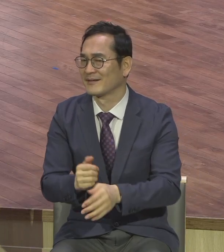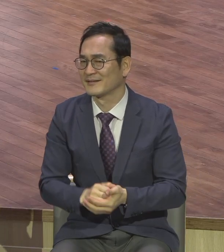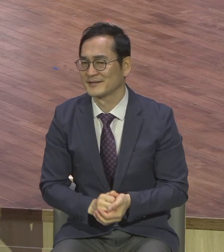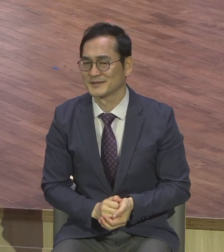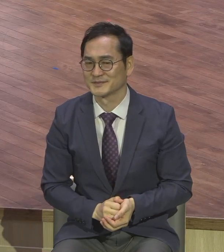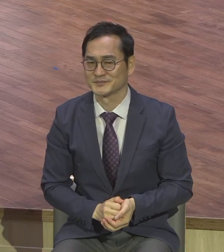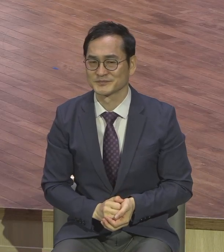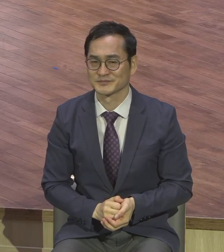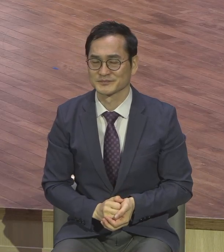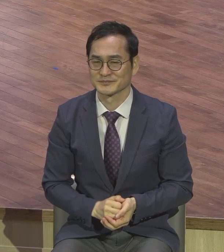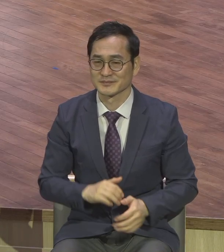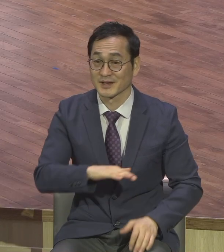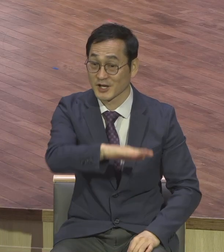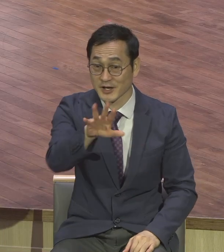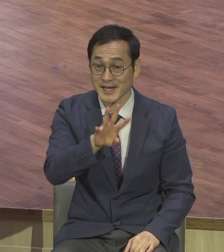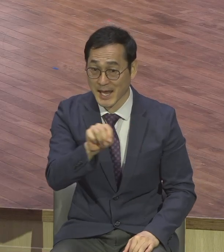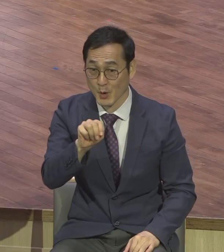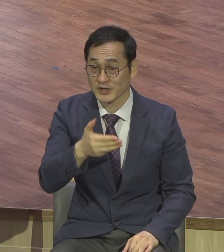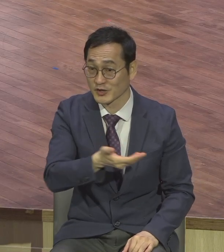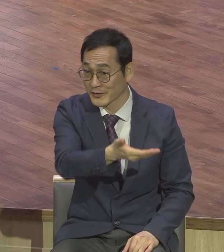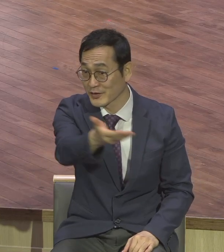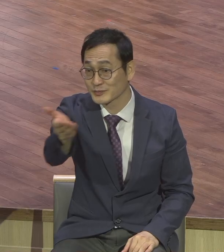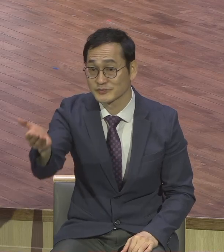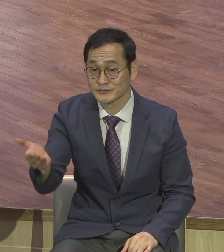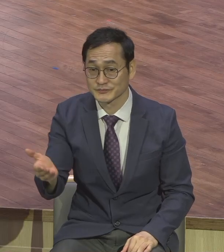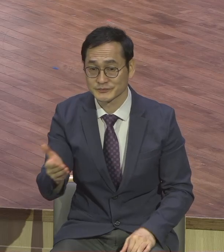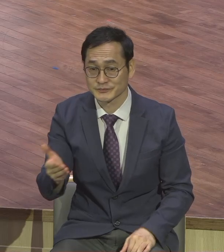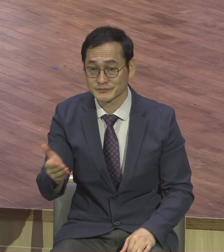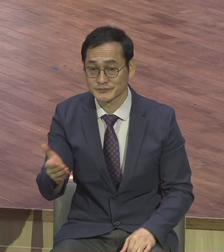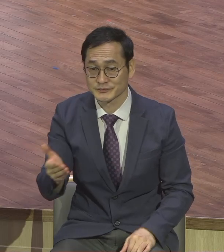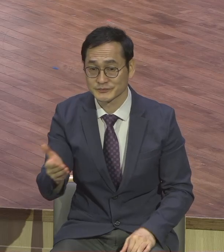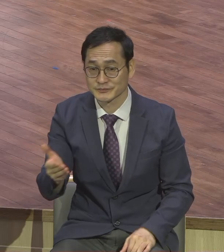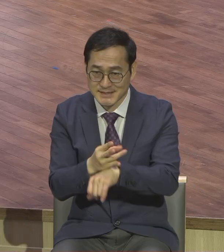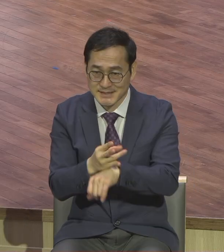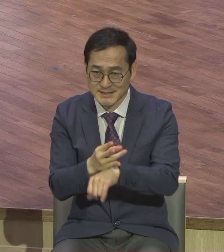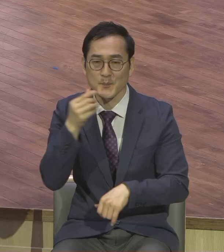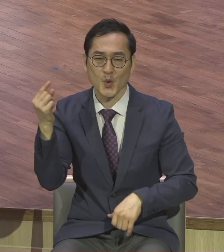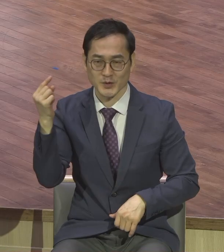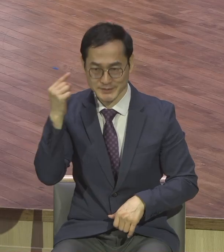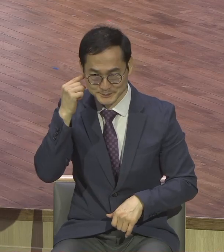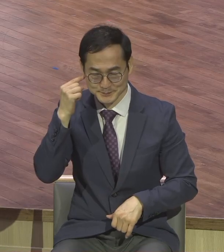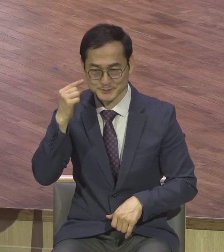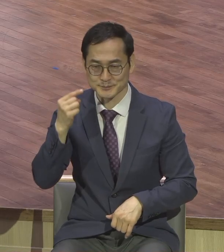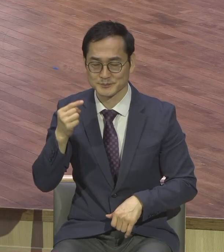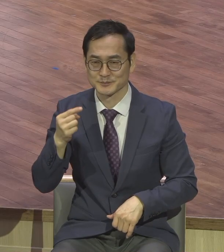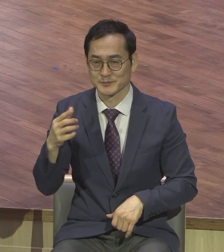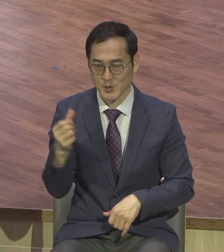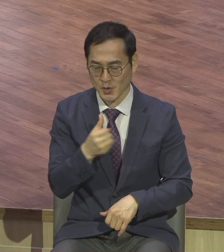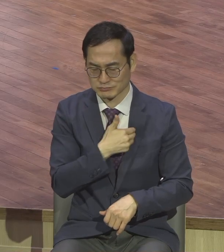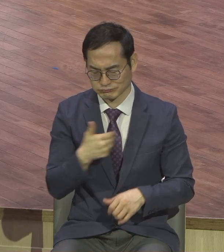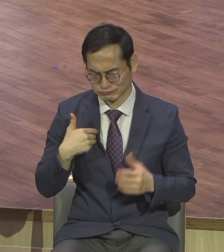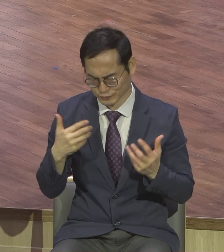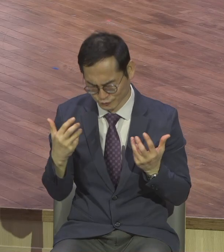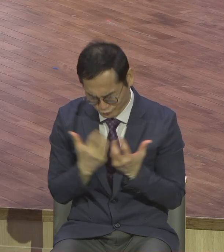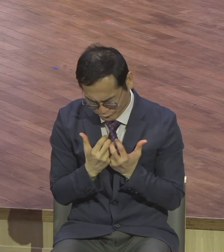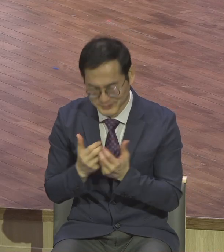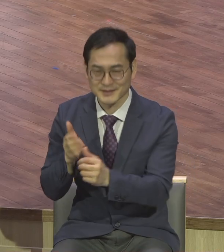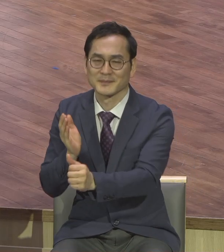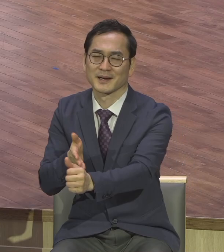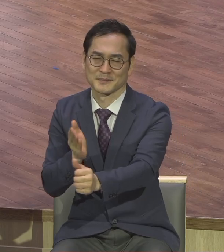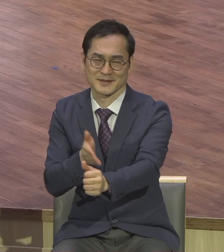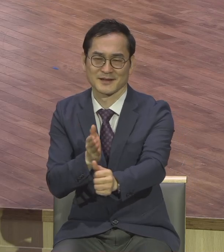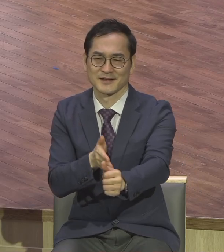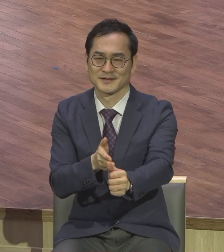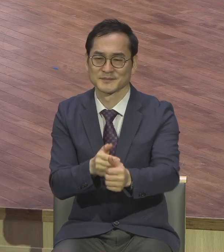영계 모든 성도들 정말 24시 복음으로 충만한 삶을 사시기 바랍니다.